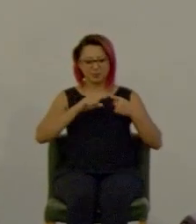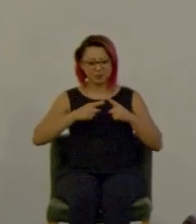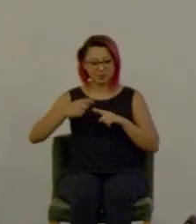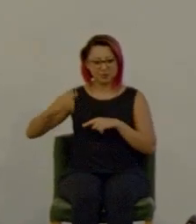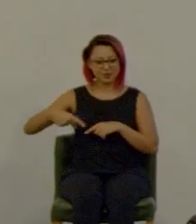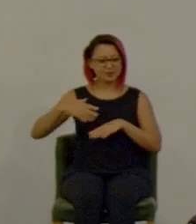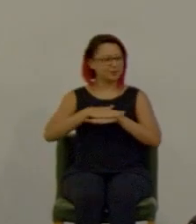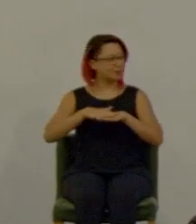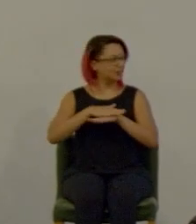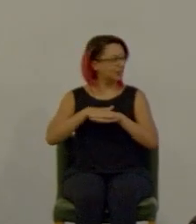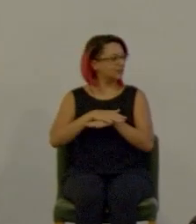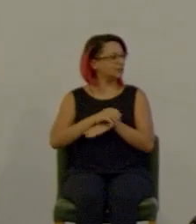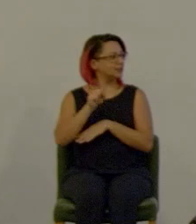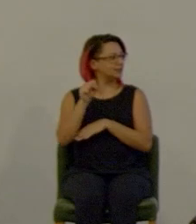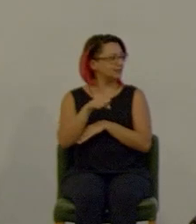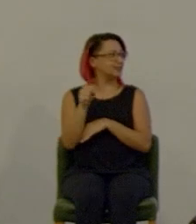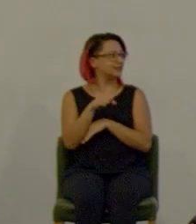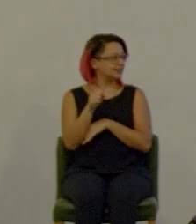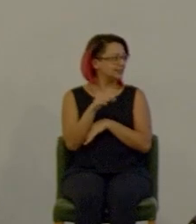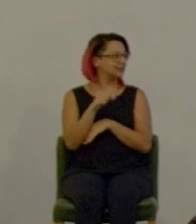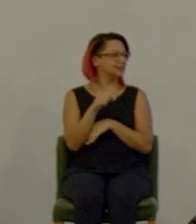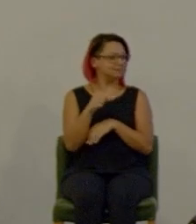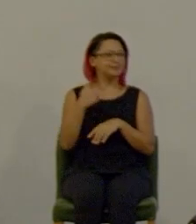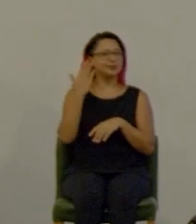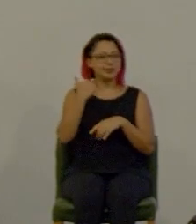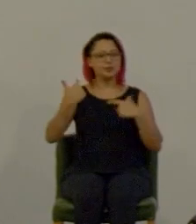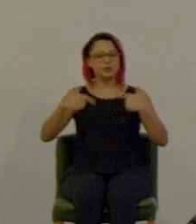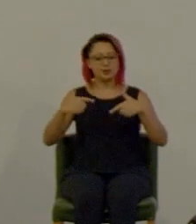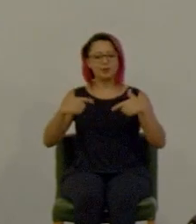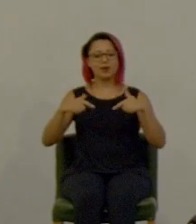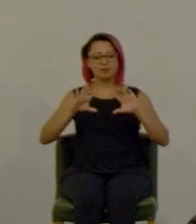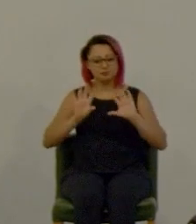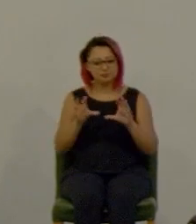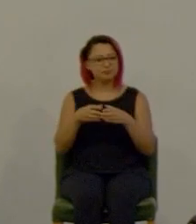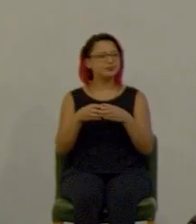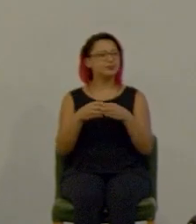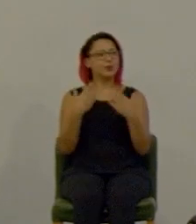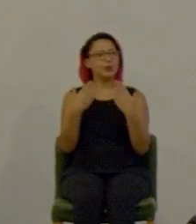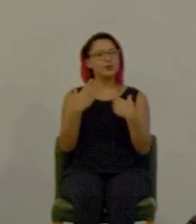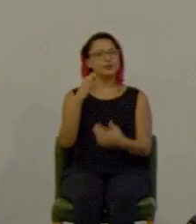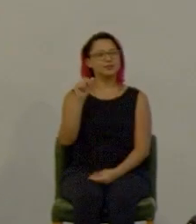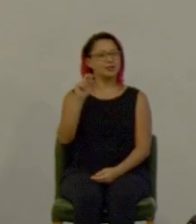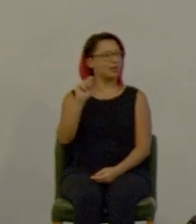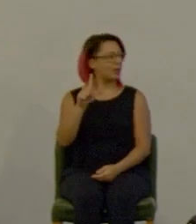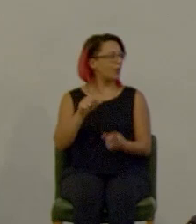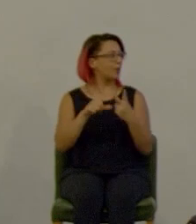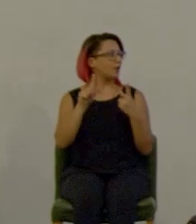conversa. Sim, ela é fruto também de um trabalho coletivo, de conversa com a Carol, Sabrina, Gabi,